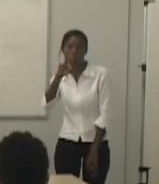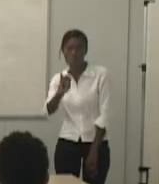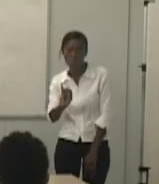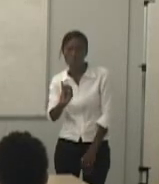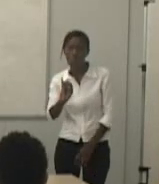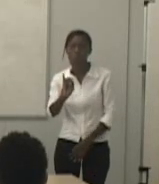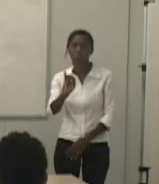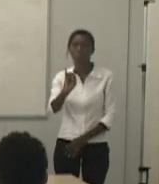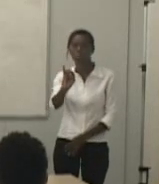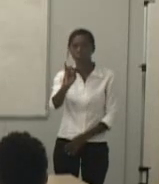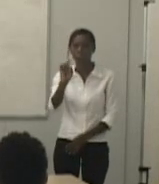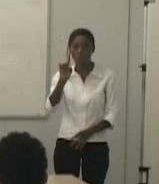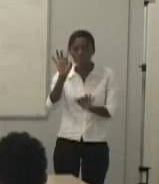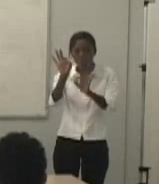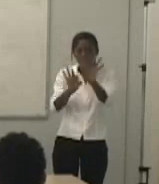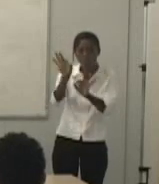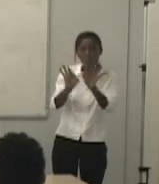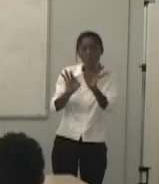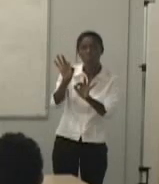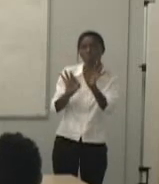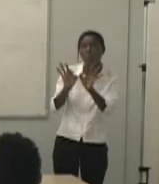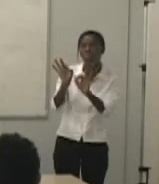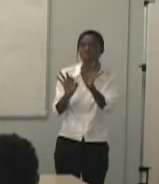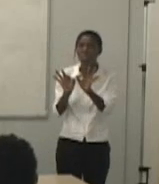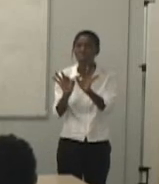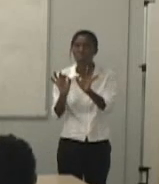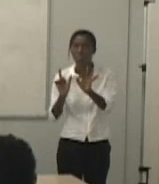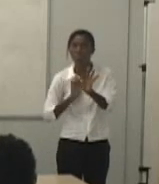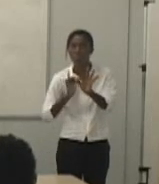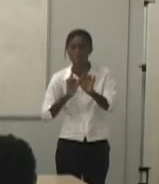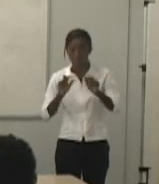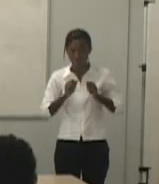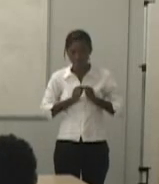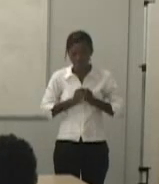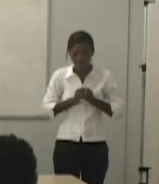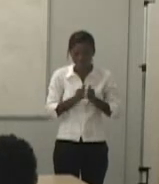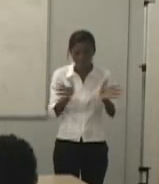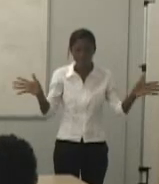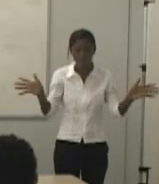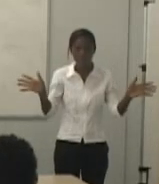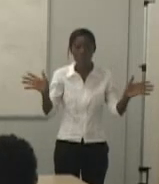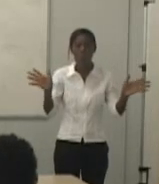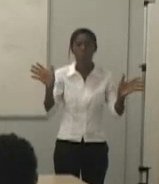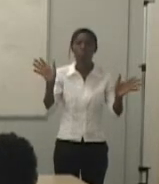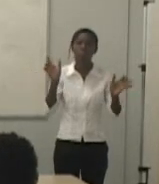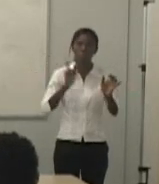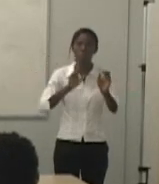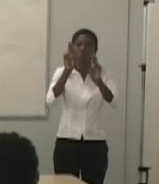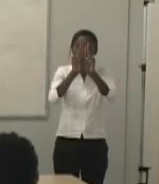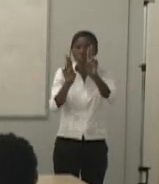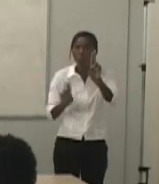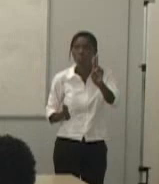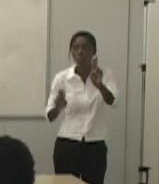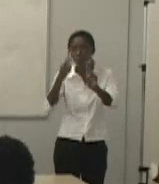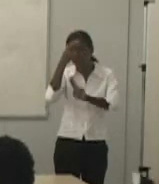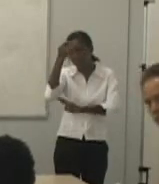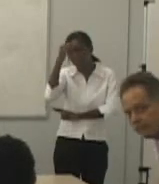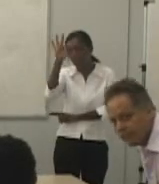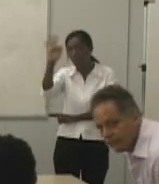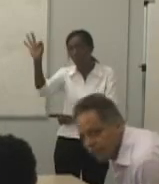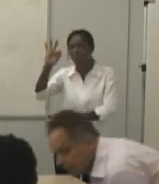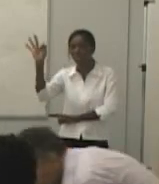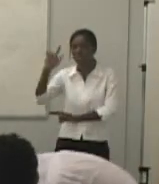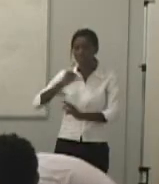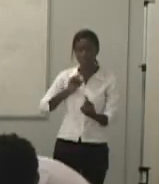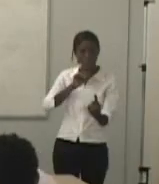eh era um programa de reestruturação e expansão do ensino superior que tinha lá umas metas a serem